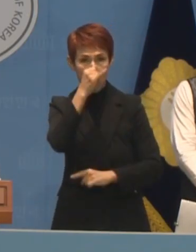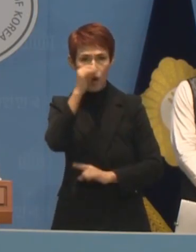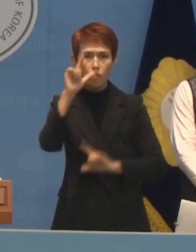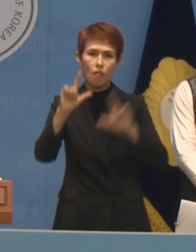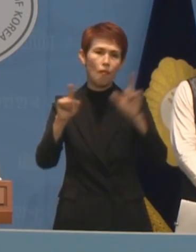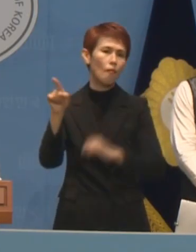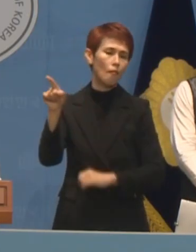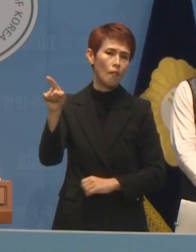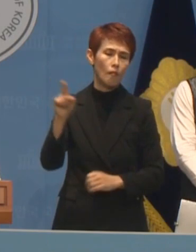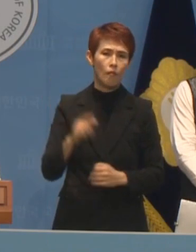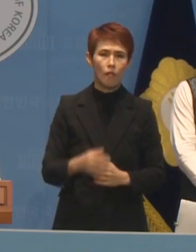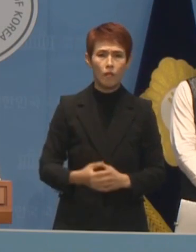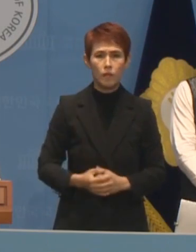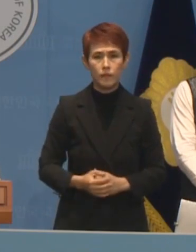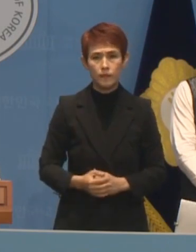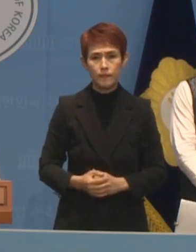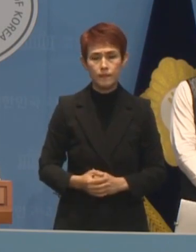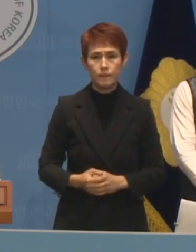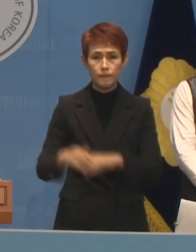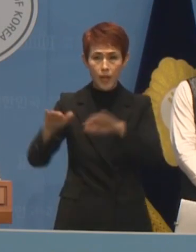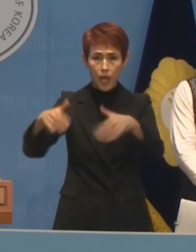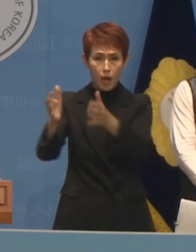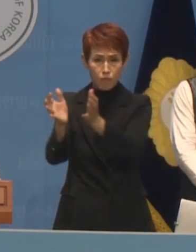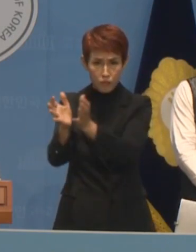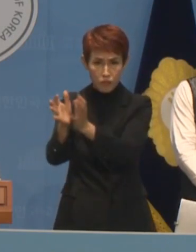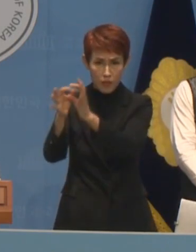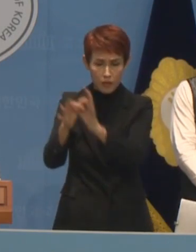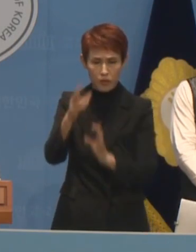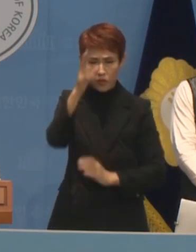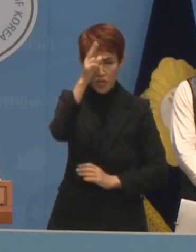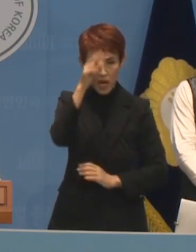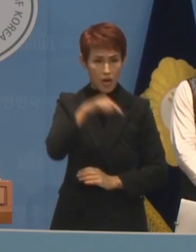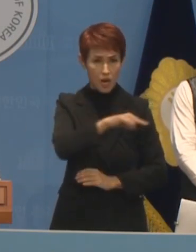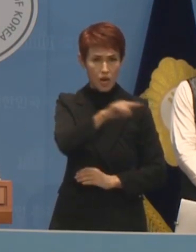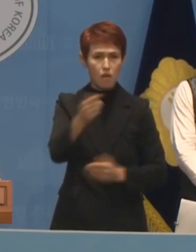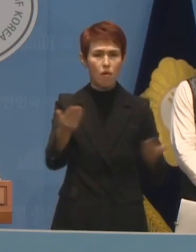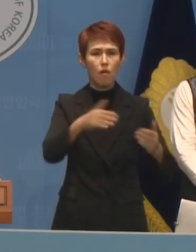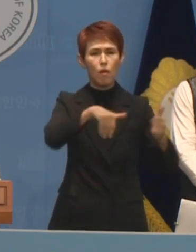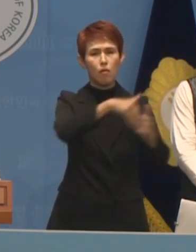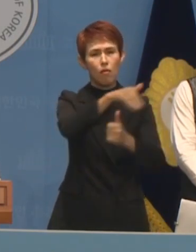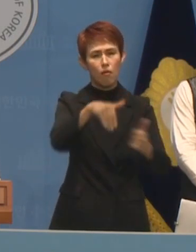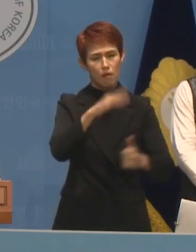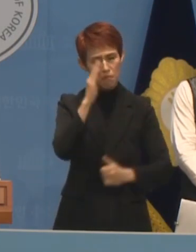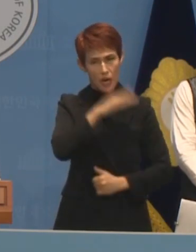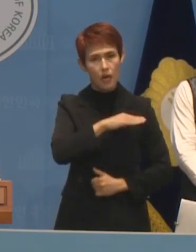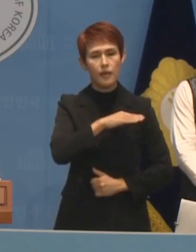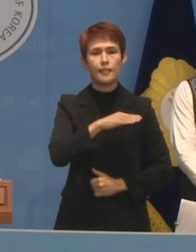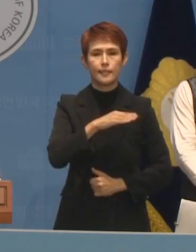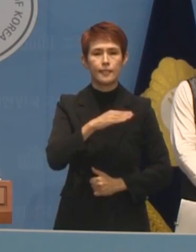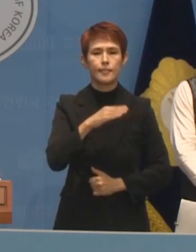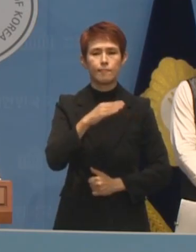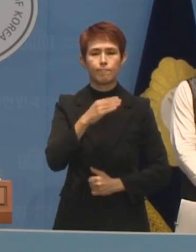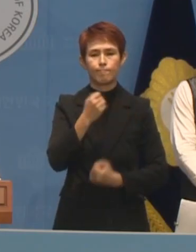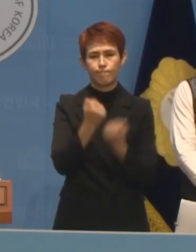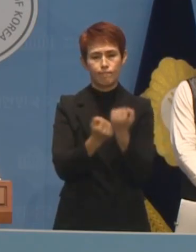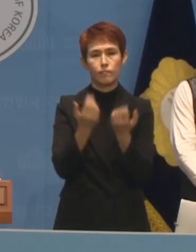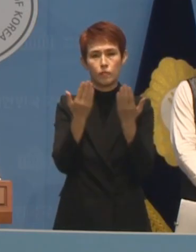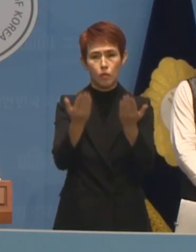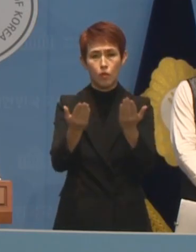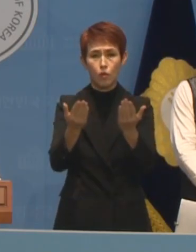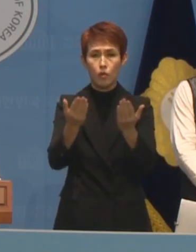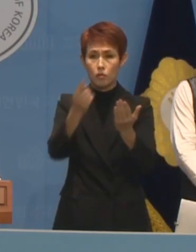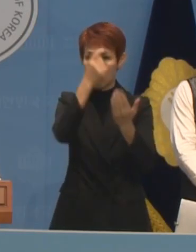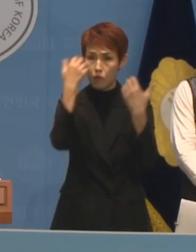있습니다. 이에 해양수산부 소속 청원경찰들의 노동환경이 열악한 현실을 증언하고 정부와 국회에